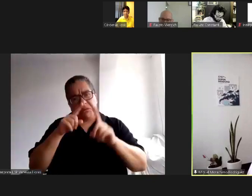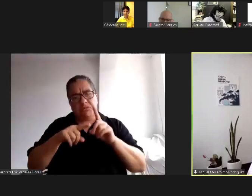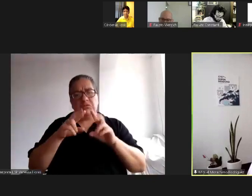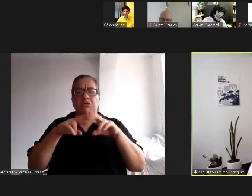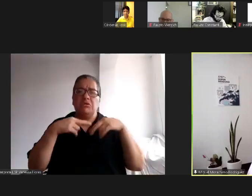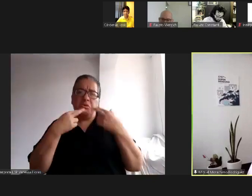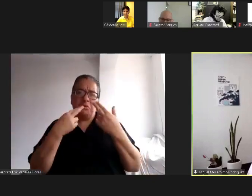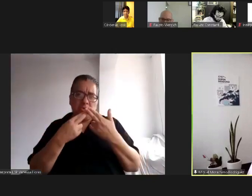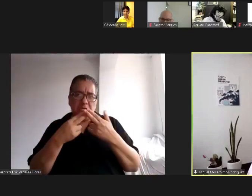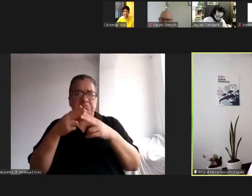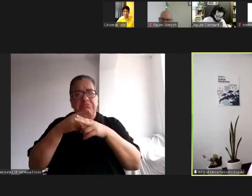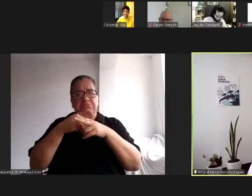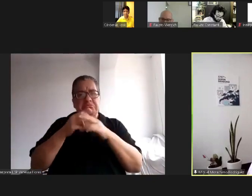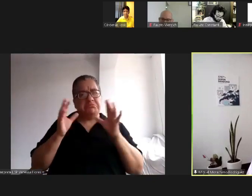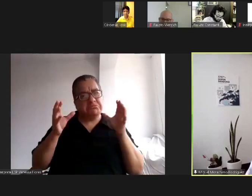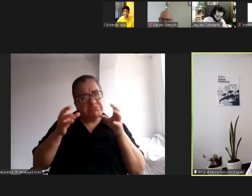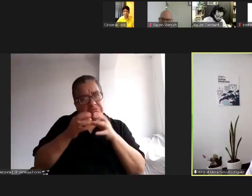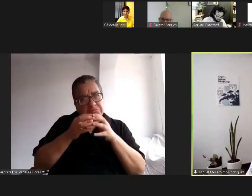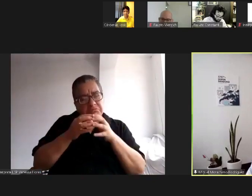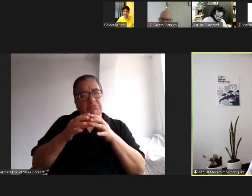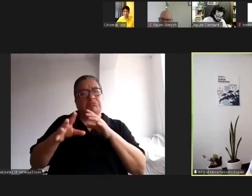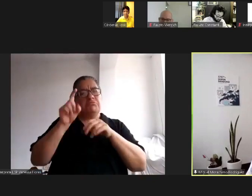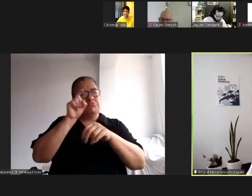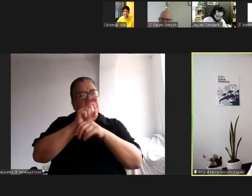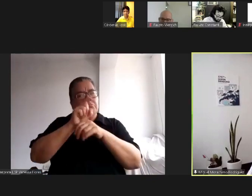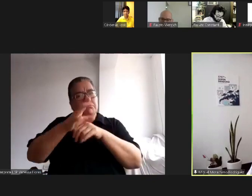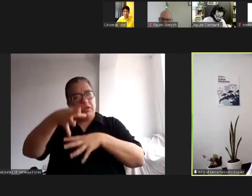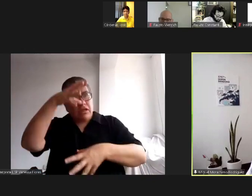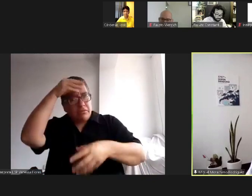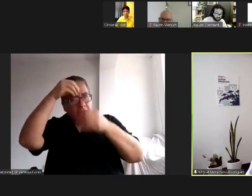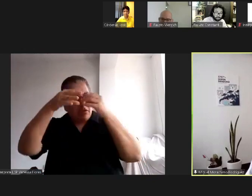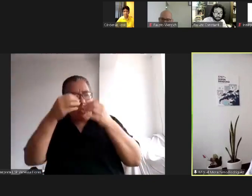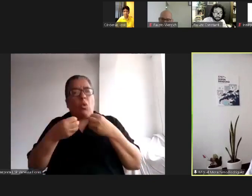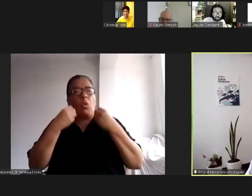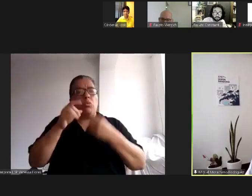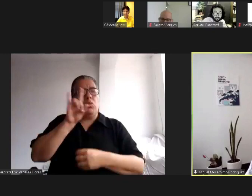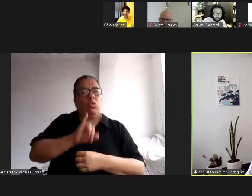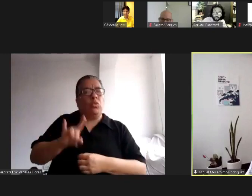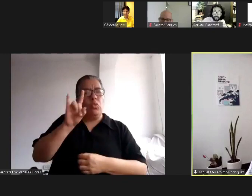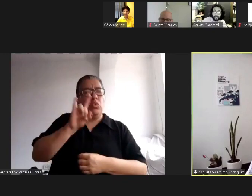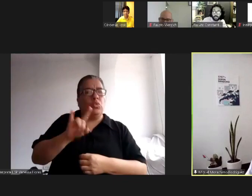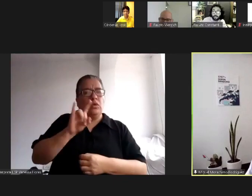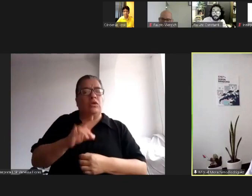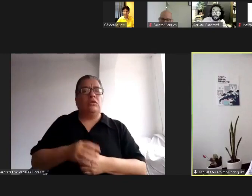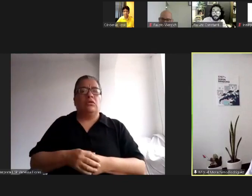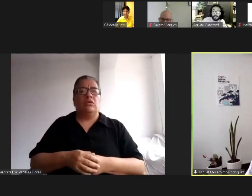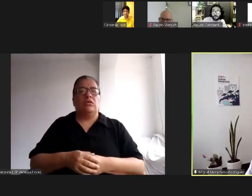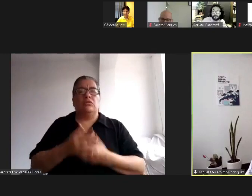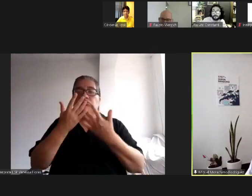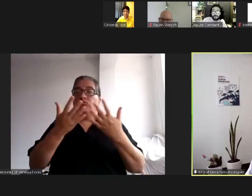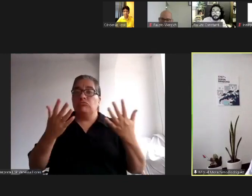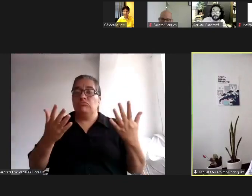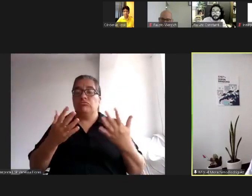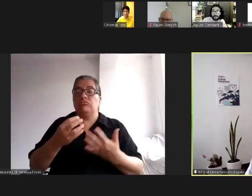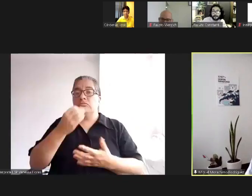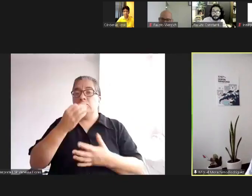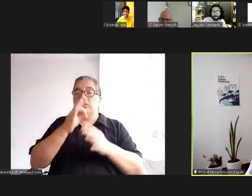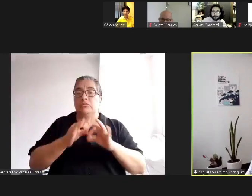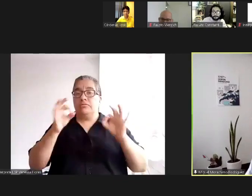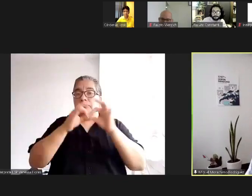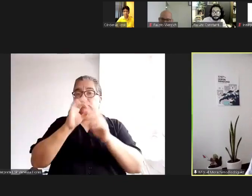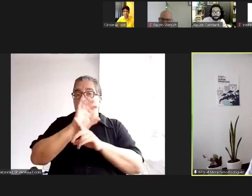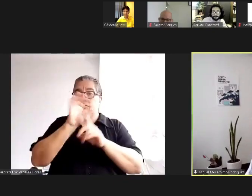aprender también, de cómo se vienen usando los bienes culturales en el Perú. Y también estamos muy abiertos, número